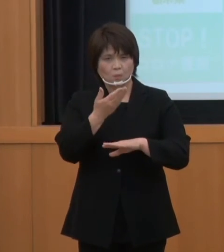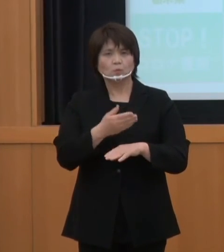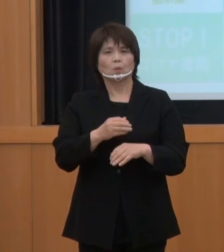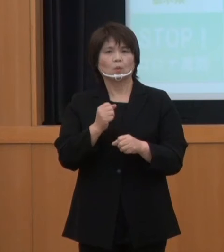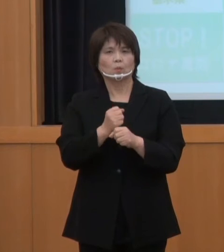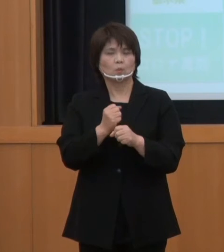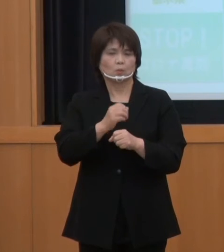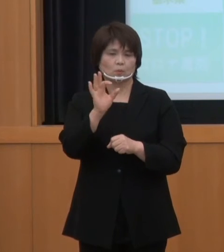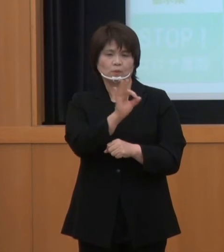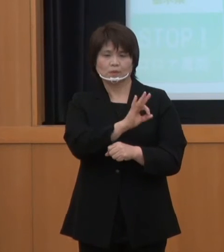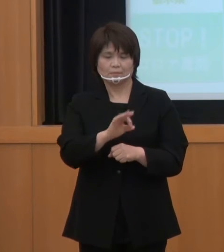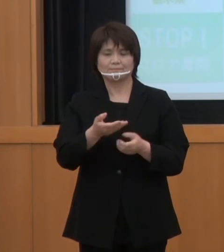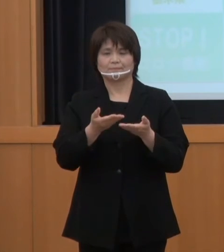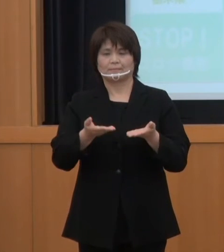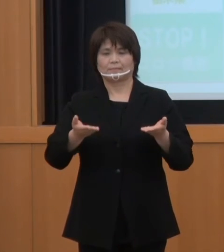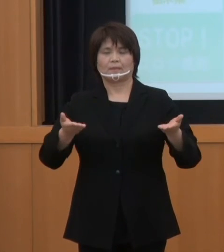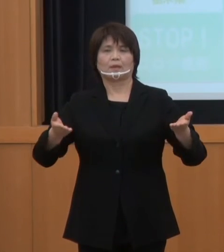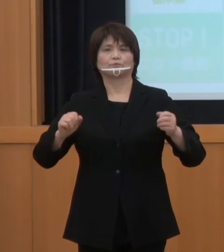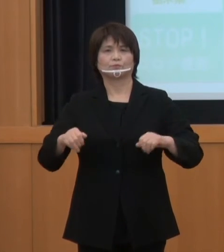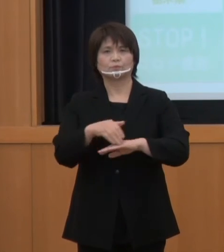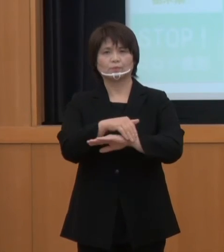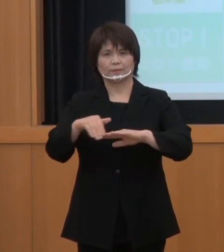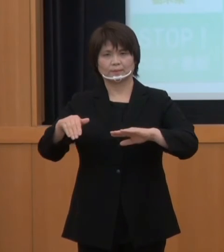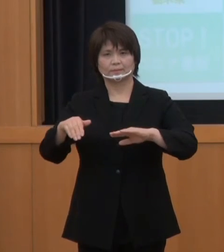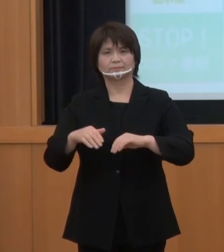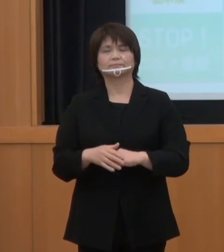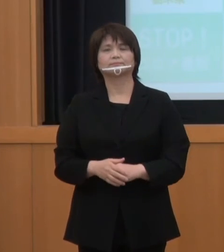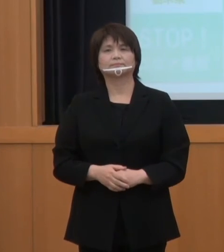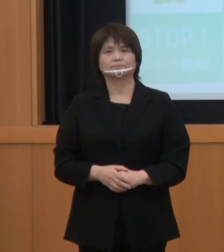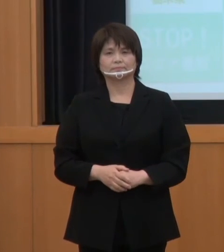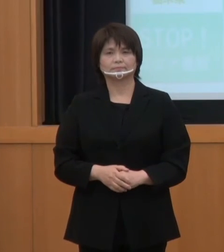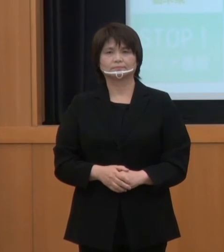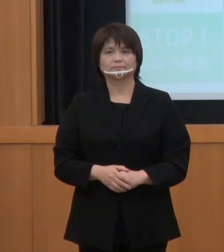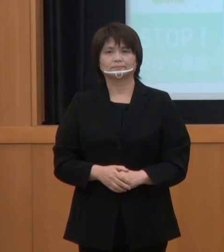ね、これを展示することとしております。